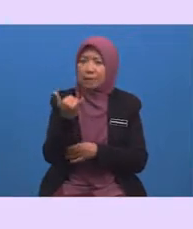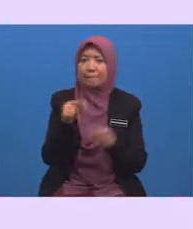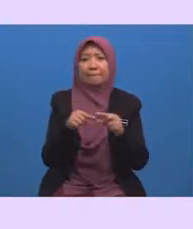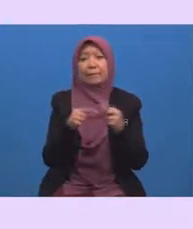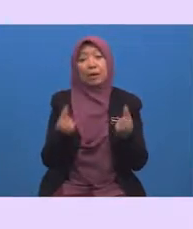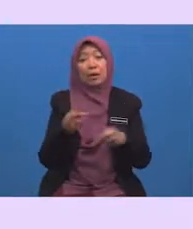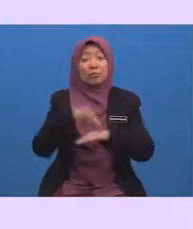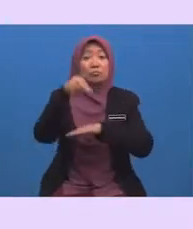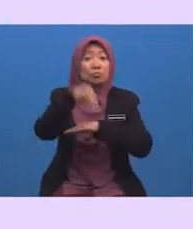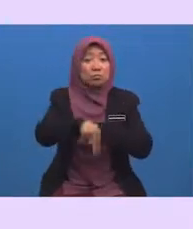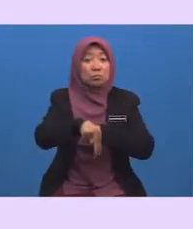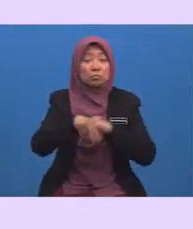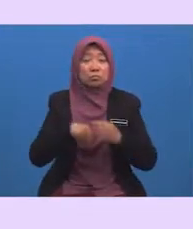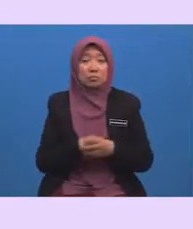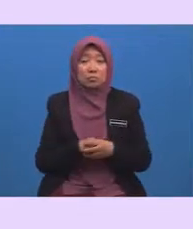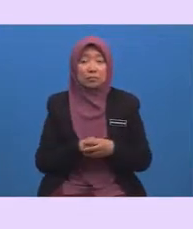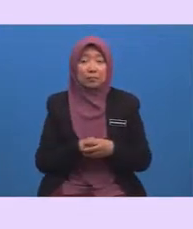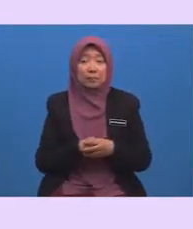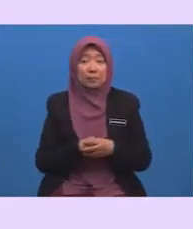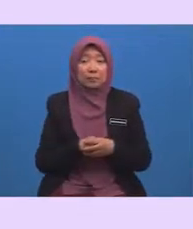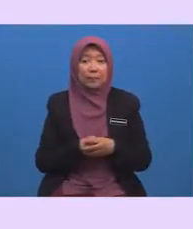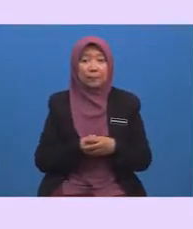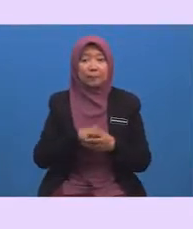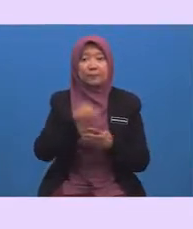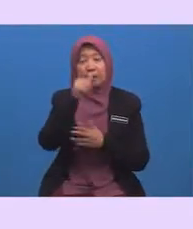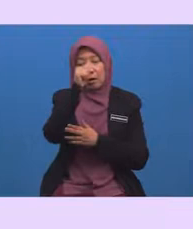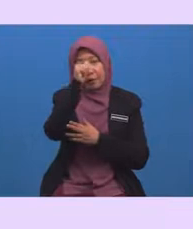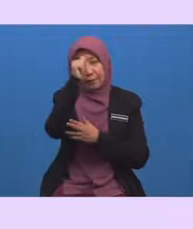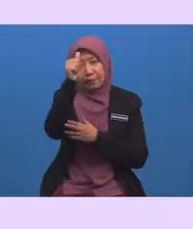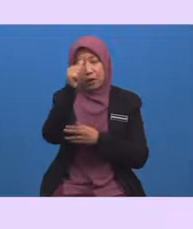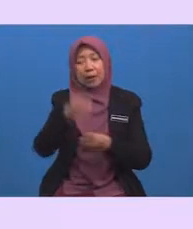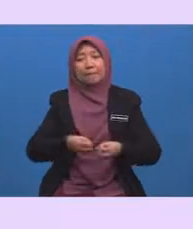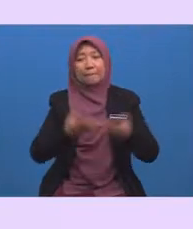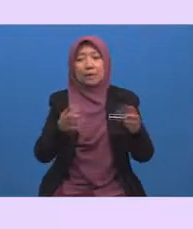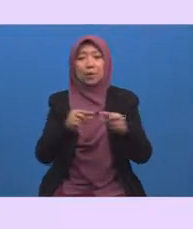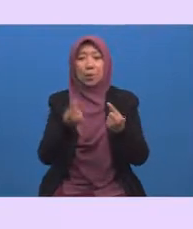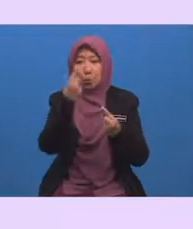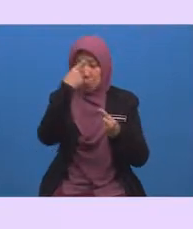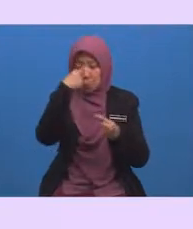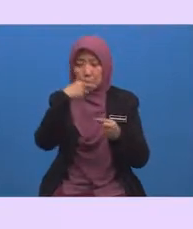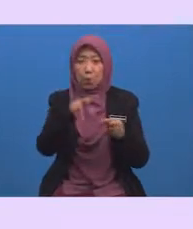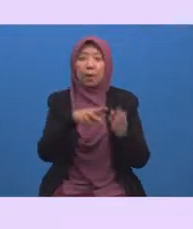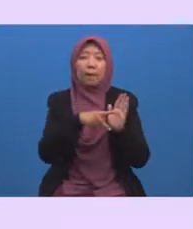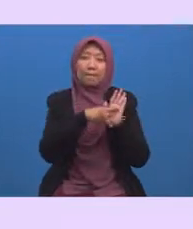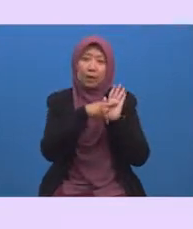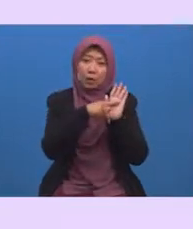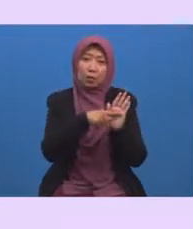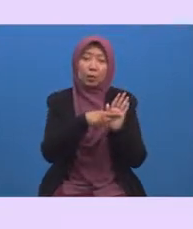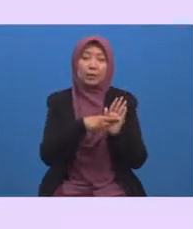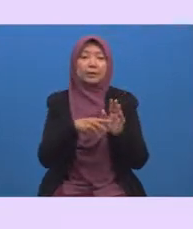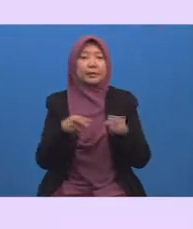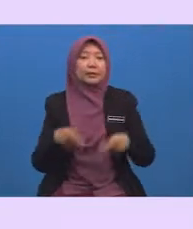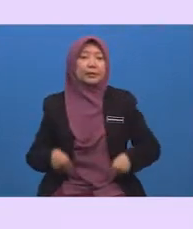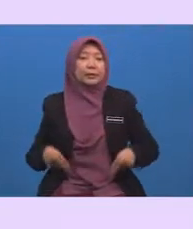Al-Quran diturunkan? Allah menurunkan Al-Quran sebagai panduan hidup agar kita